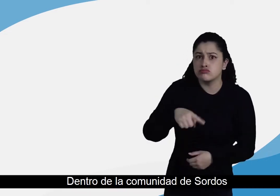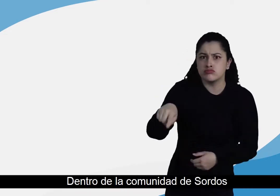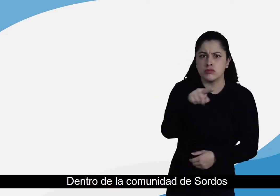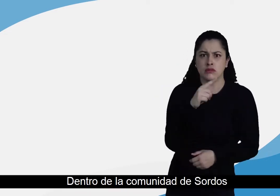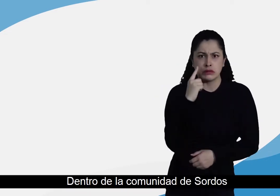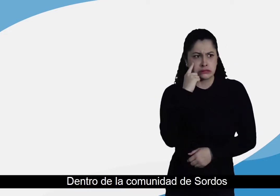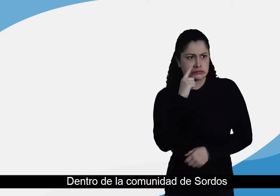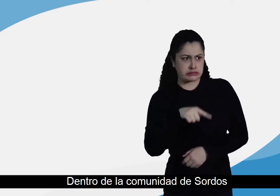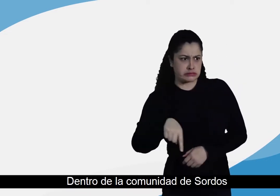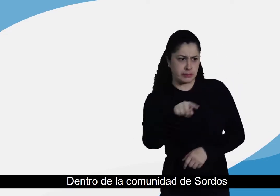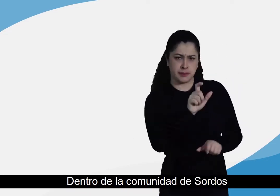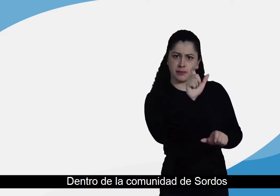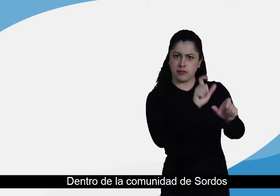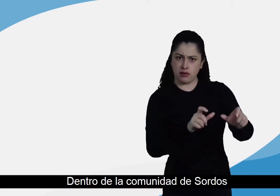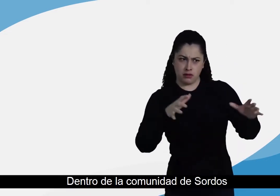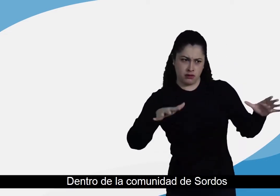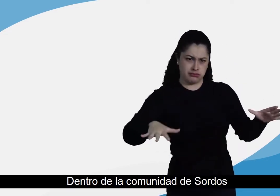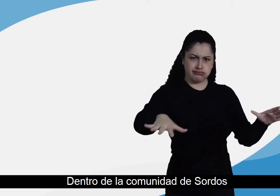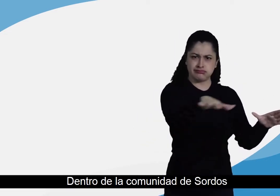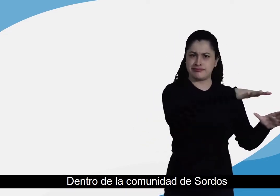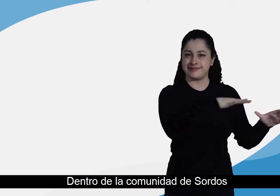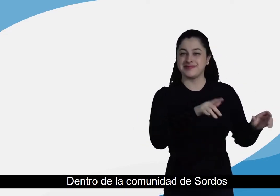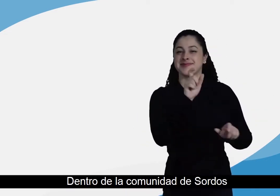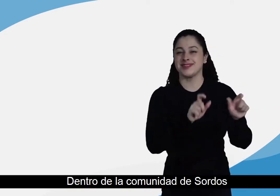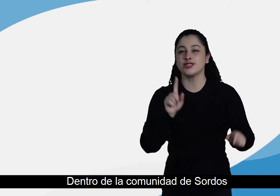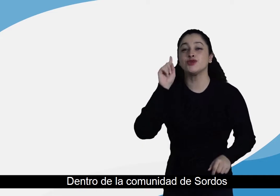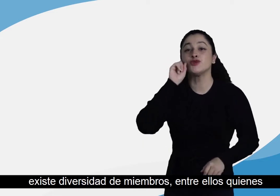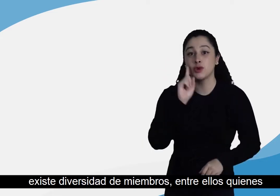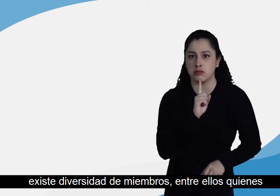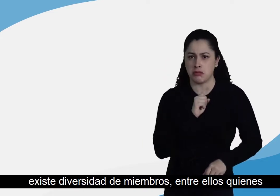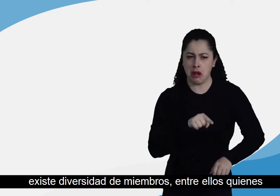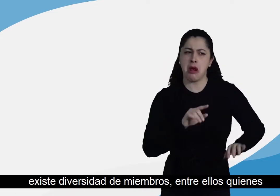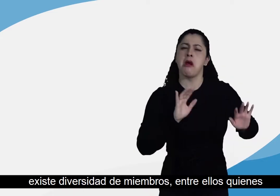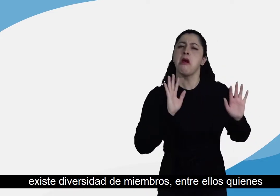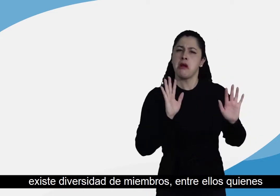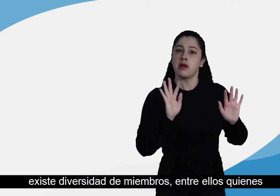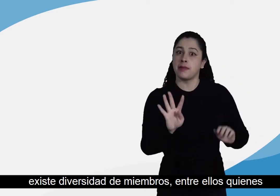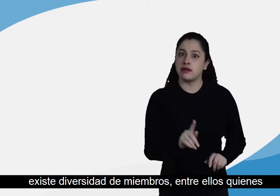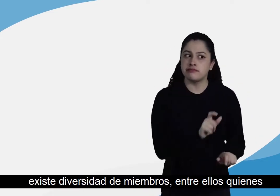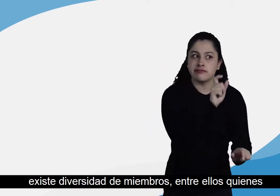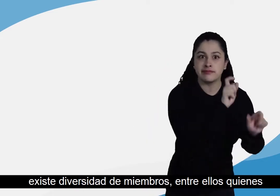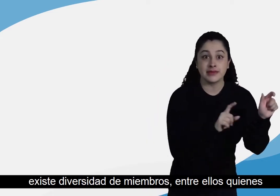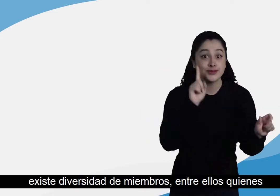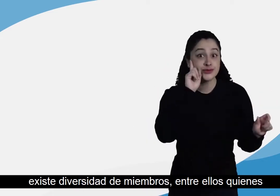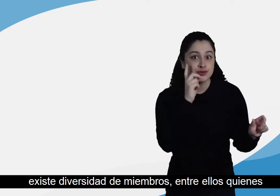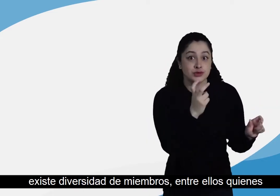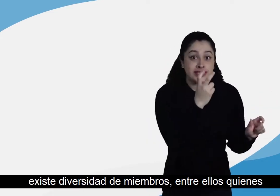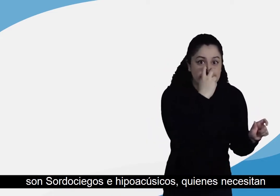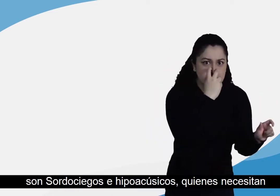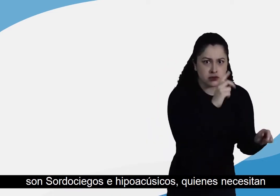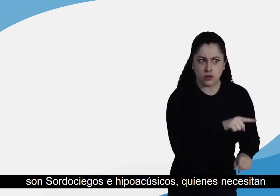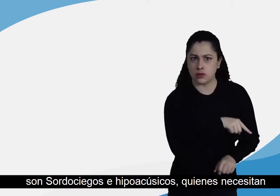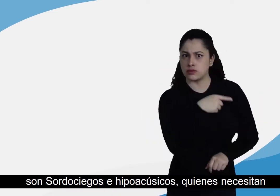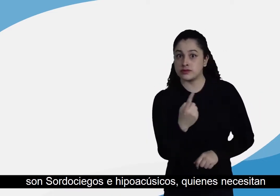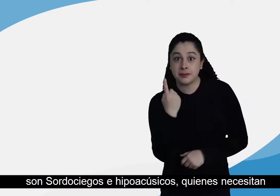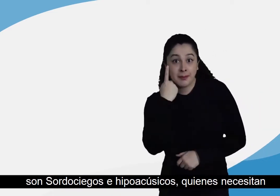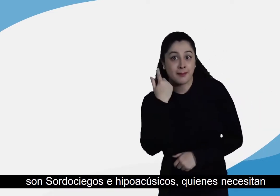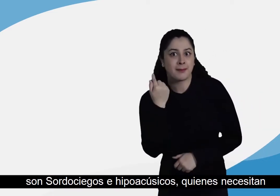Dentro de la comunidad de sordos, existen diversidad de miembros, entre ellos quienes